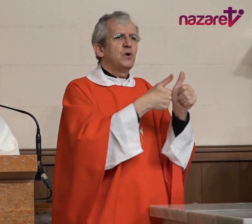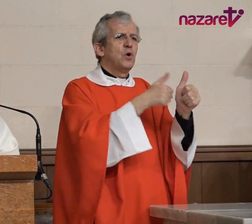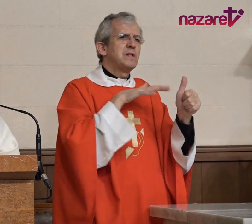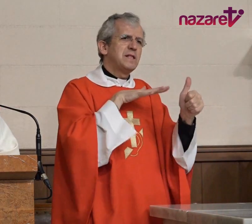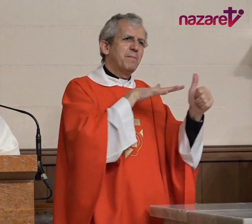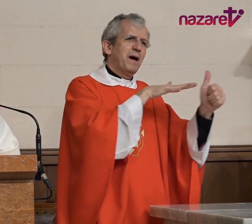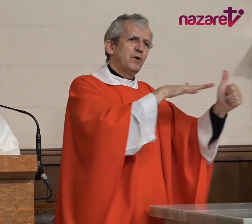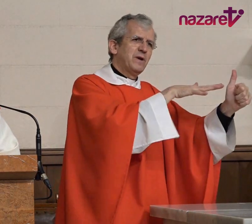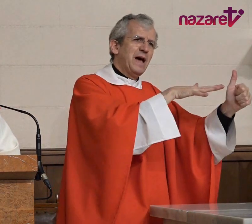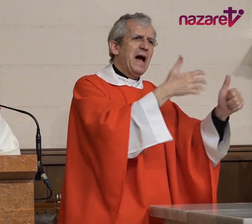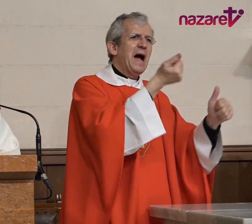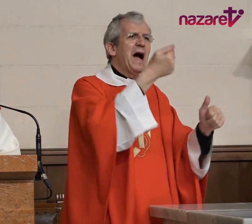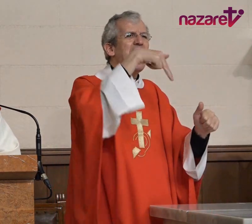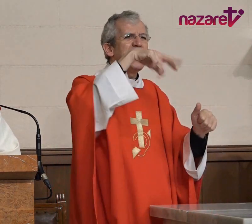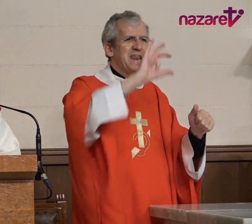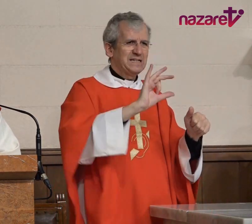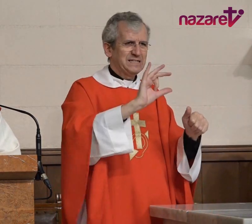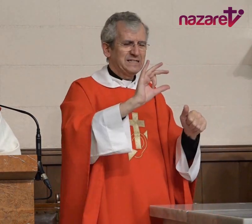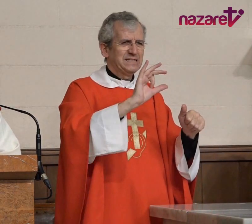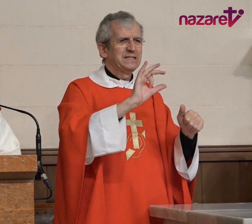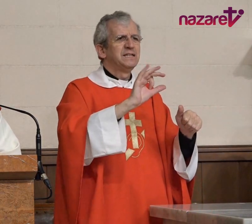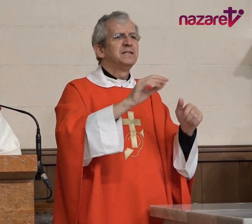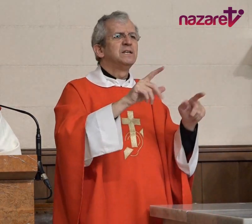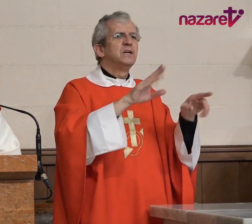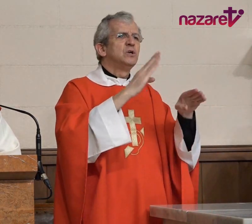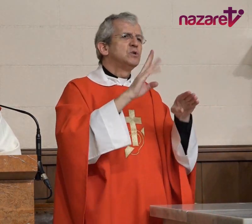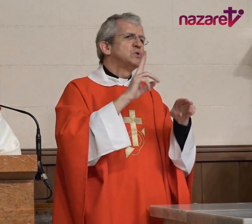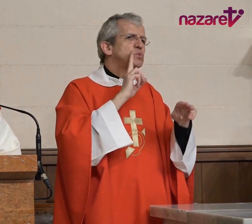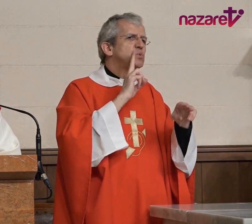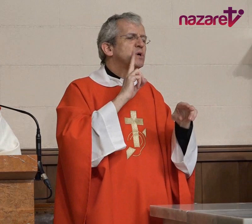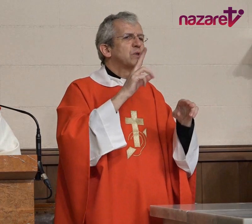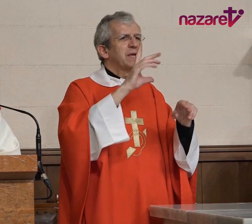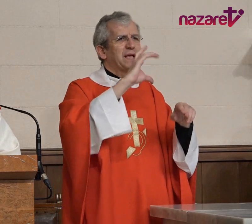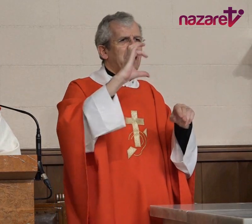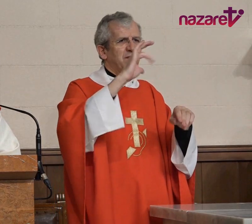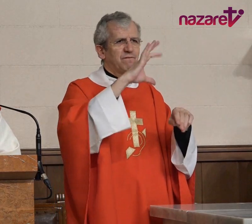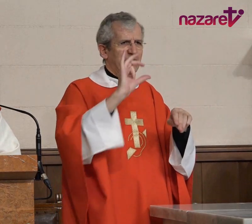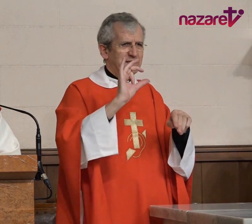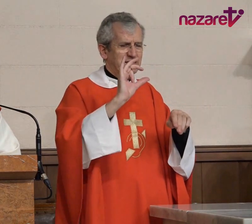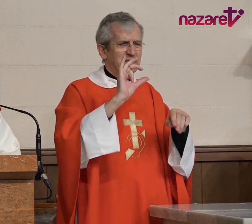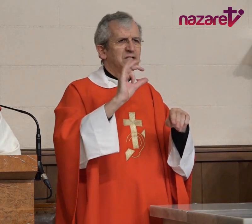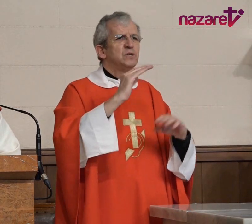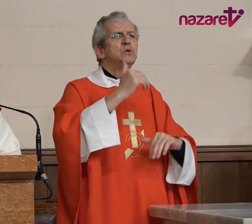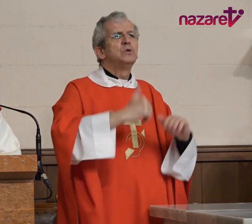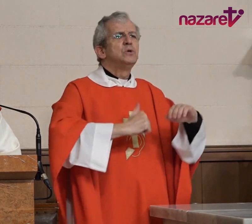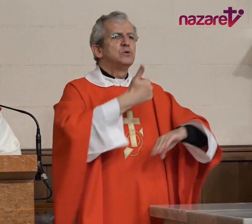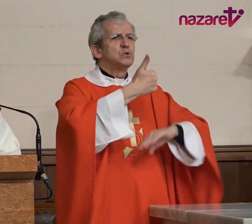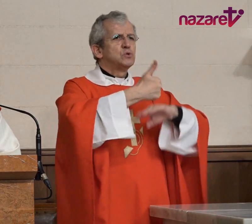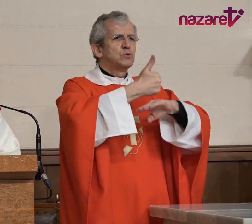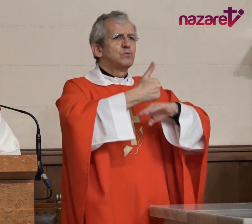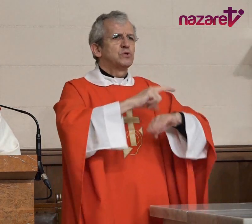primero a Anás, porque era suegro de Caifás, sumo sacerdote aquel año.